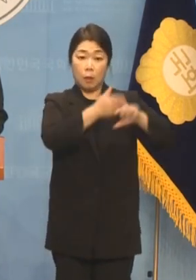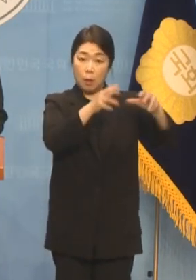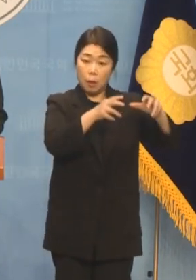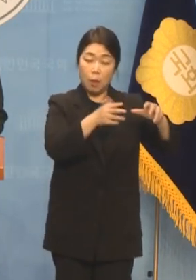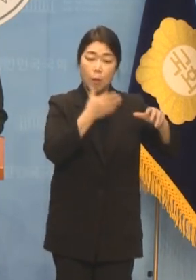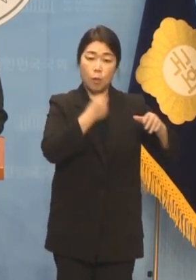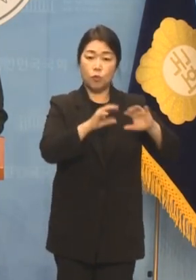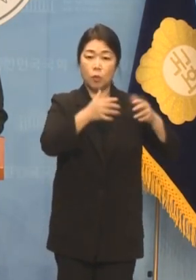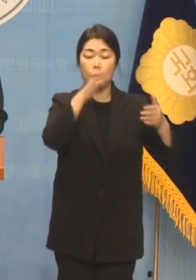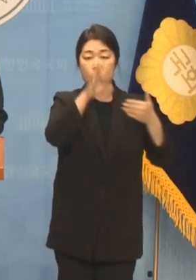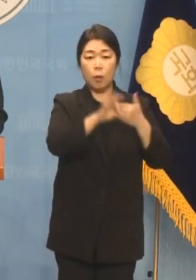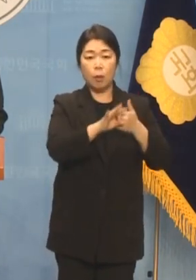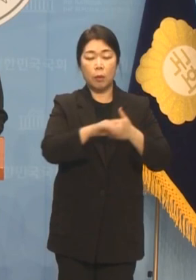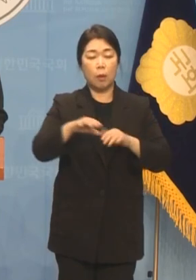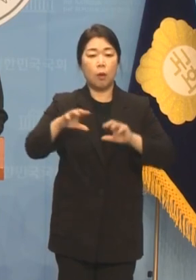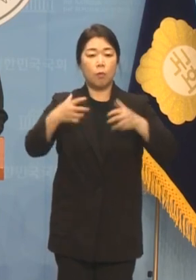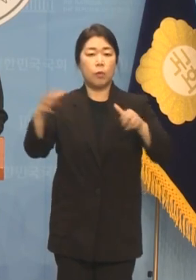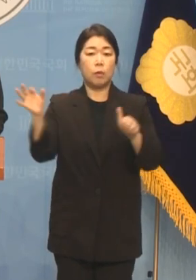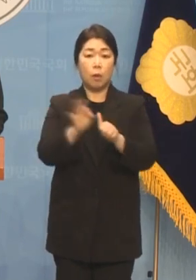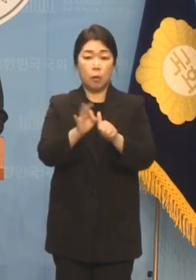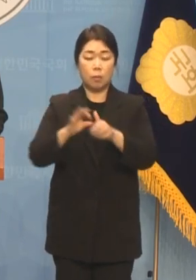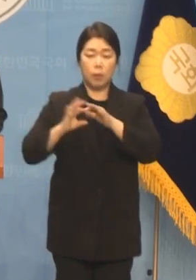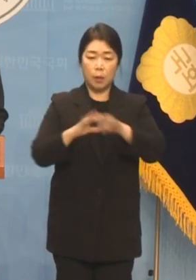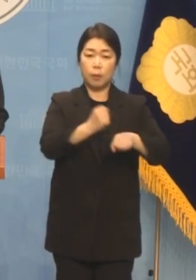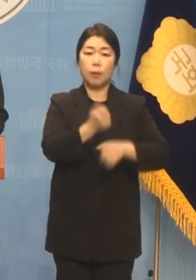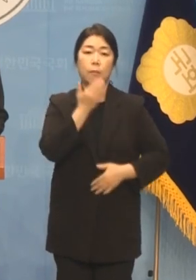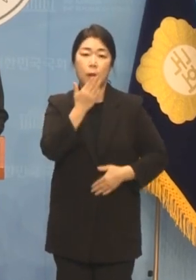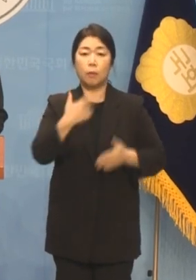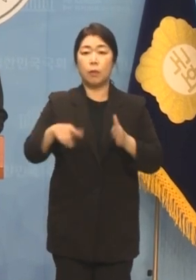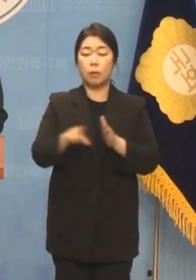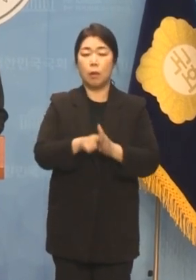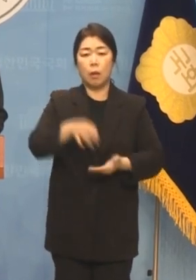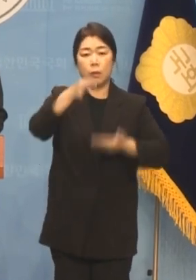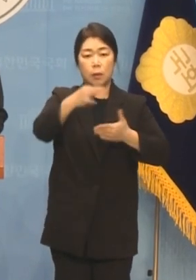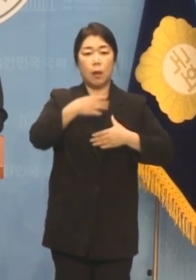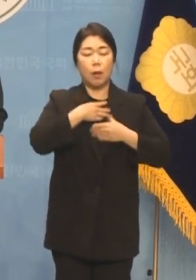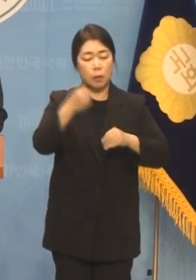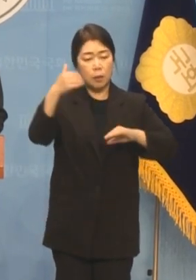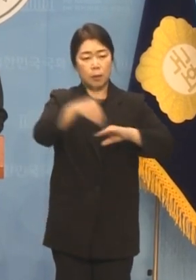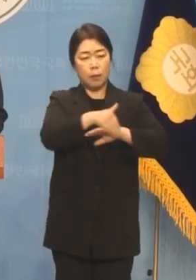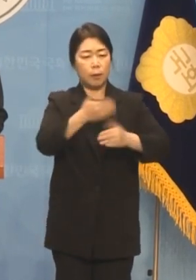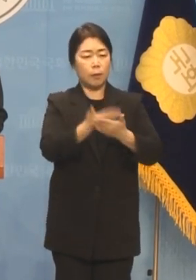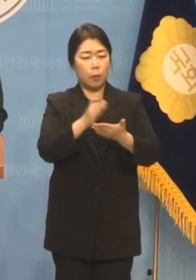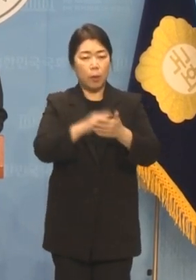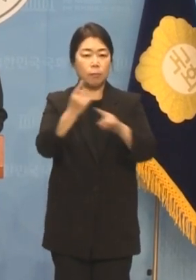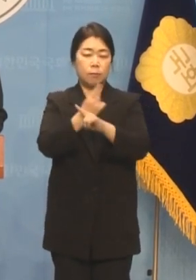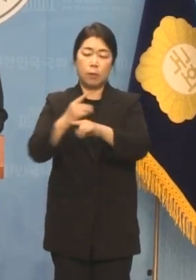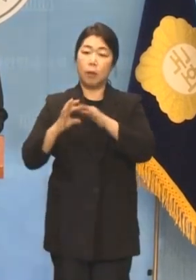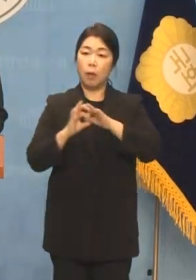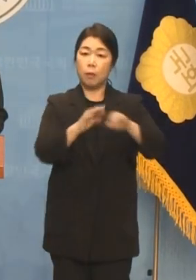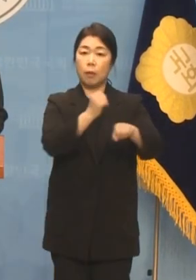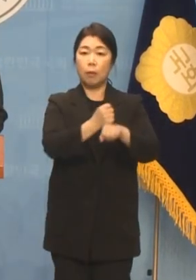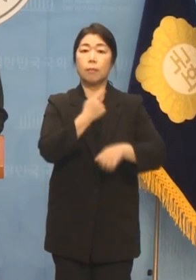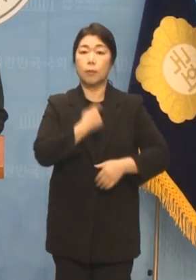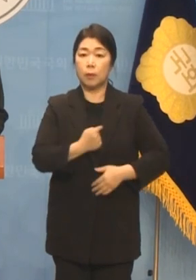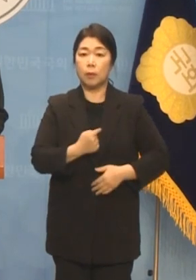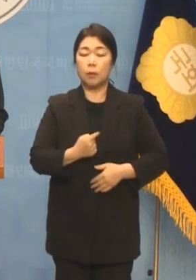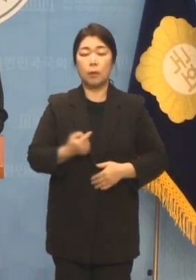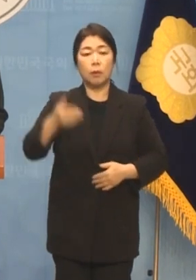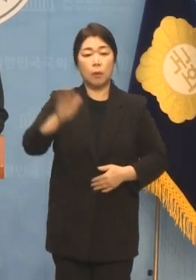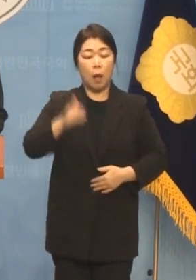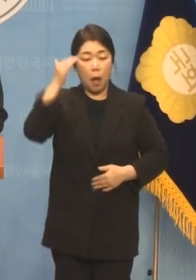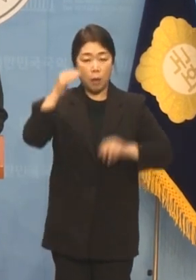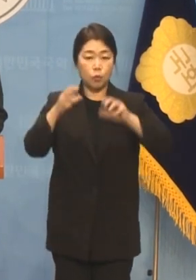선진복지국가들은 연금 재정의 지속 가능성을 높이기 위해 재정 안전화 개혁을 꾸준히 진행해 온 데